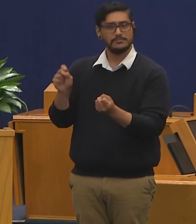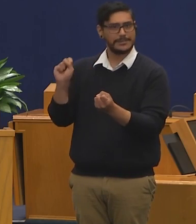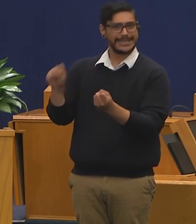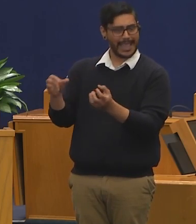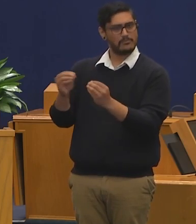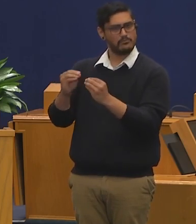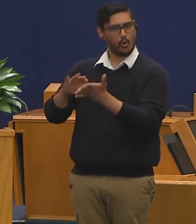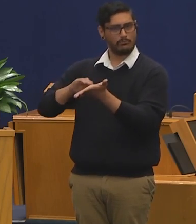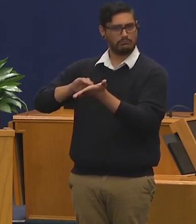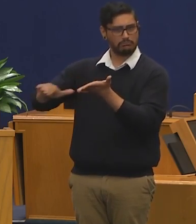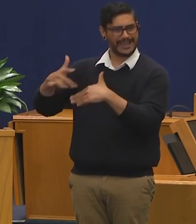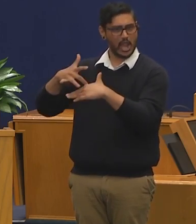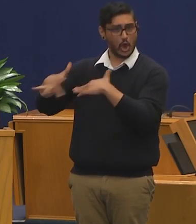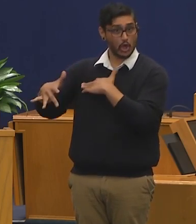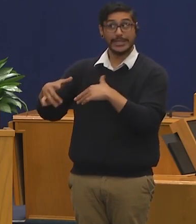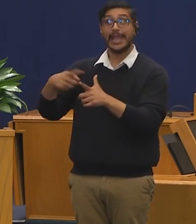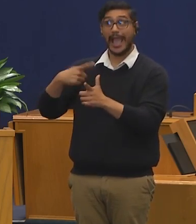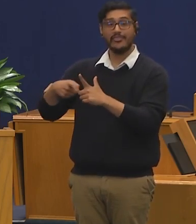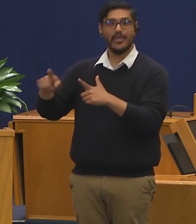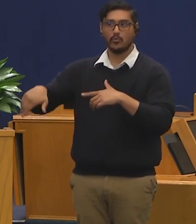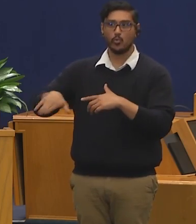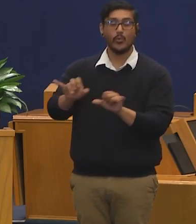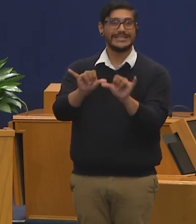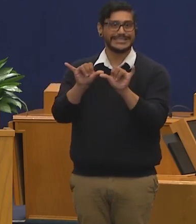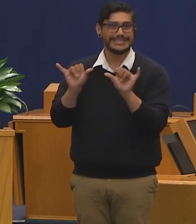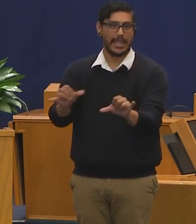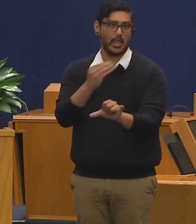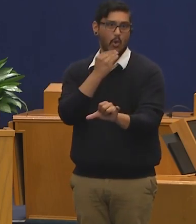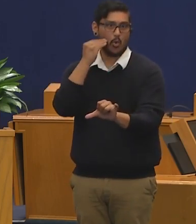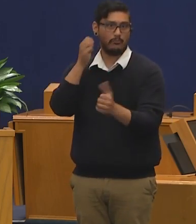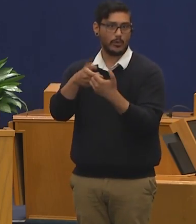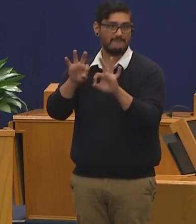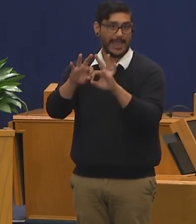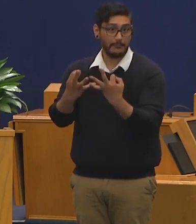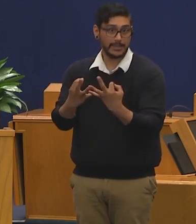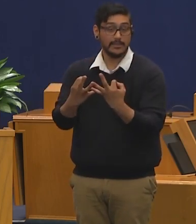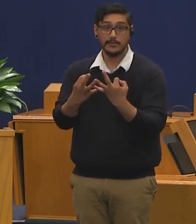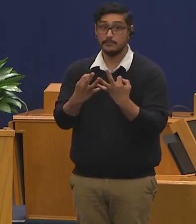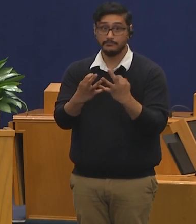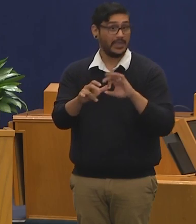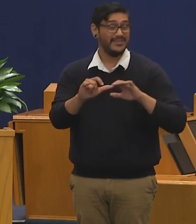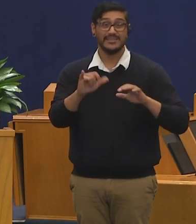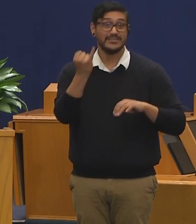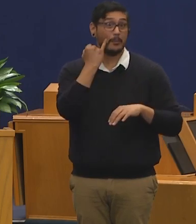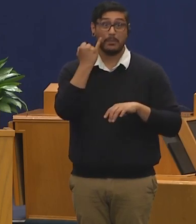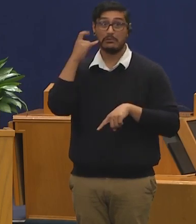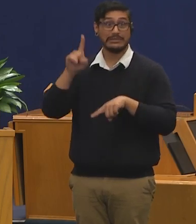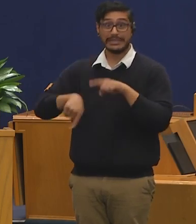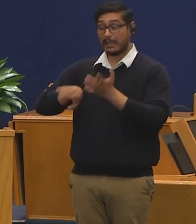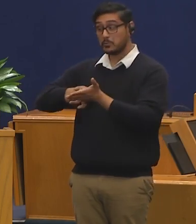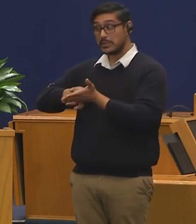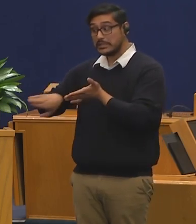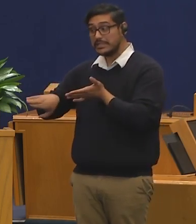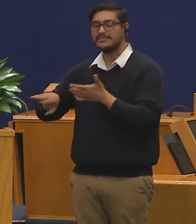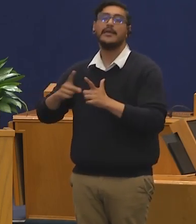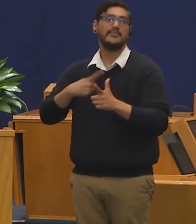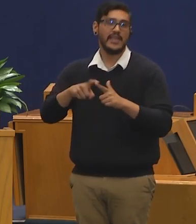y quedarse en sus casas con sus familias y ponerles, si no, en lugares donde pueden recibir apoyo que